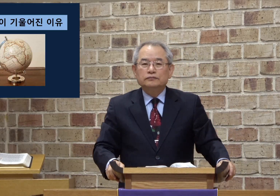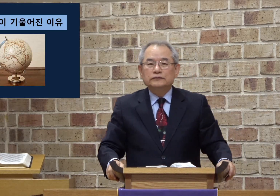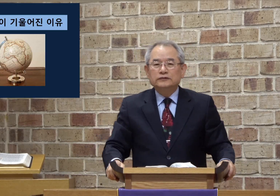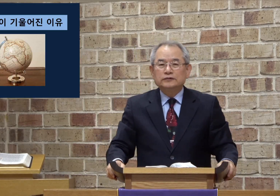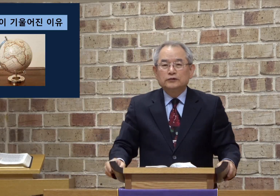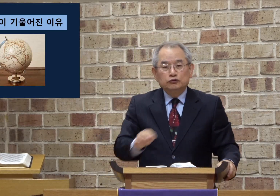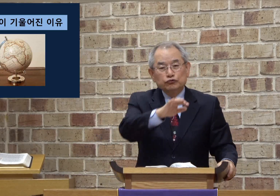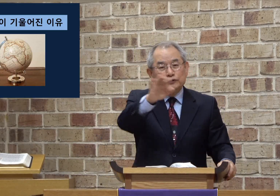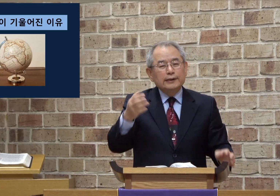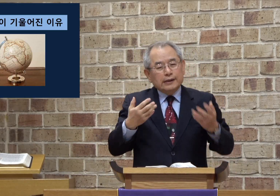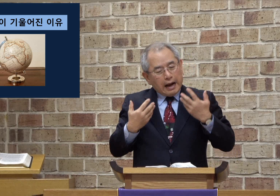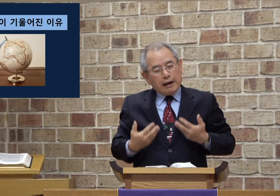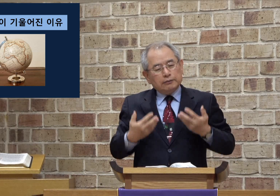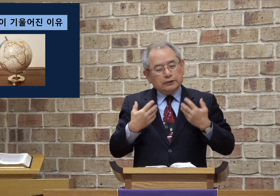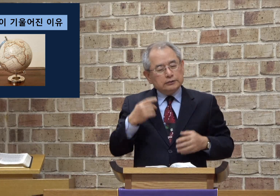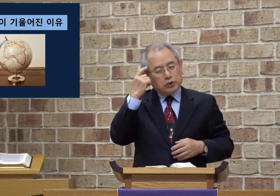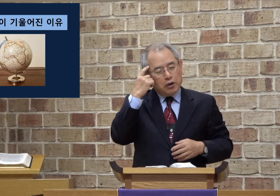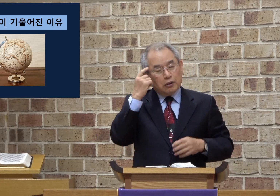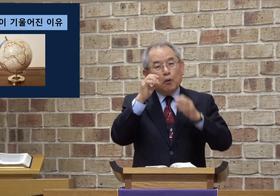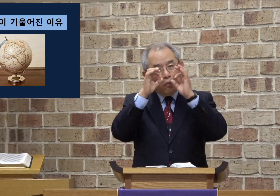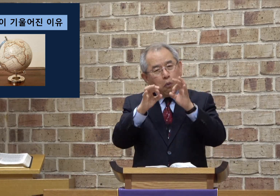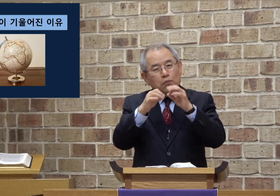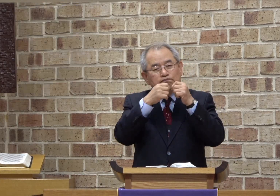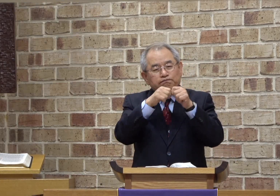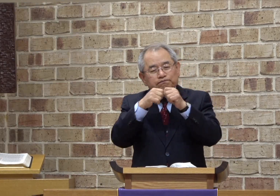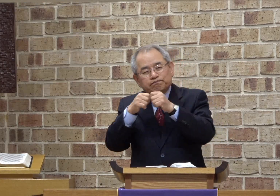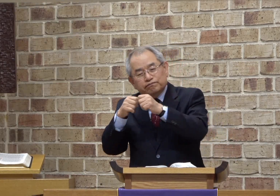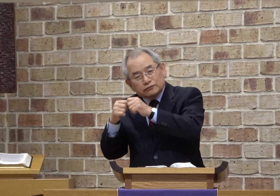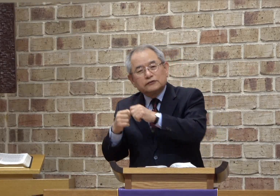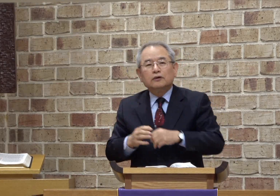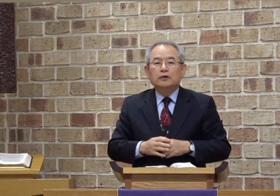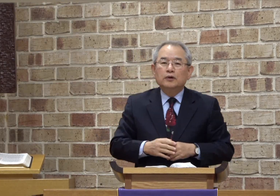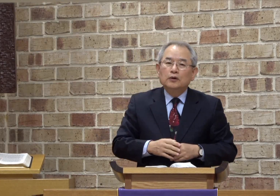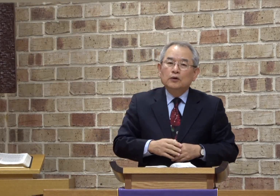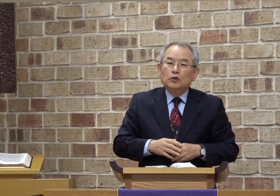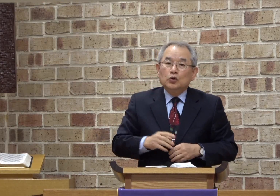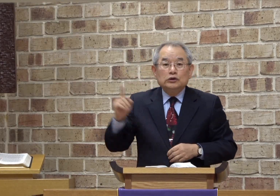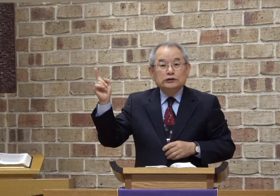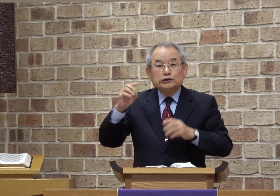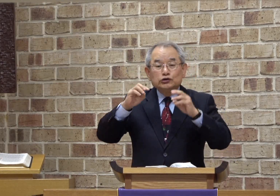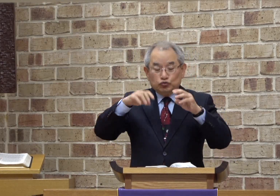안에서는 성경의 모든 부분이 응축되어 들어가 있습니다.